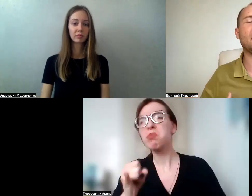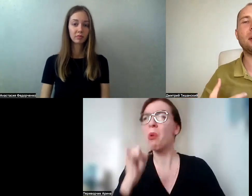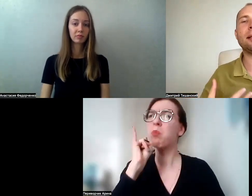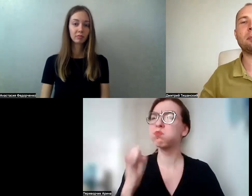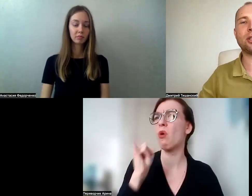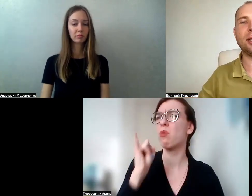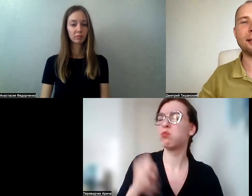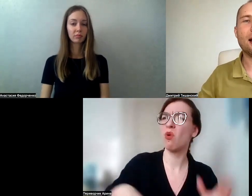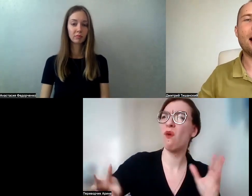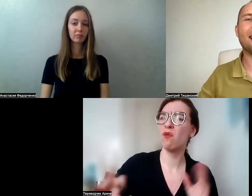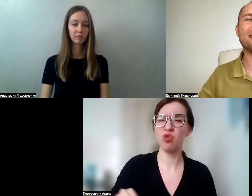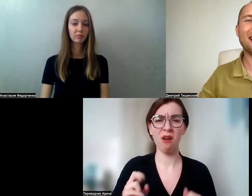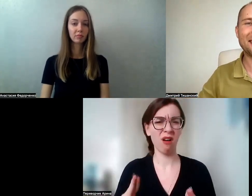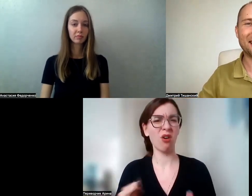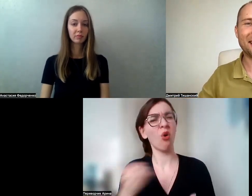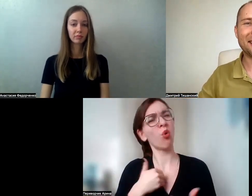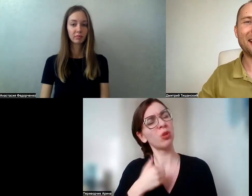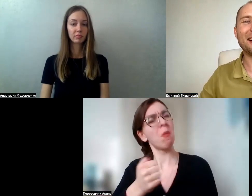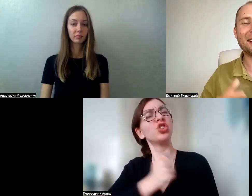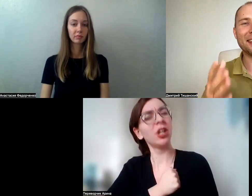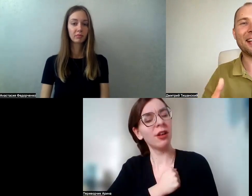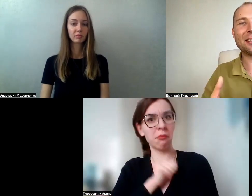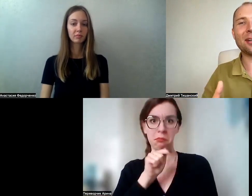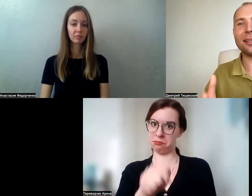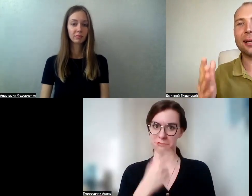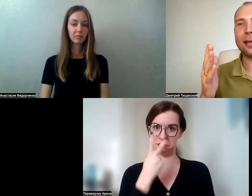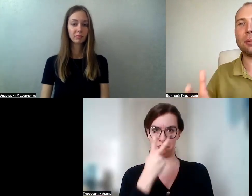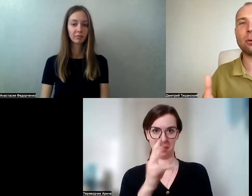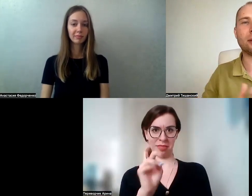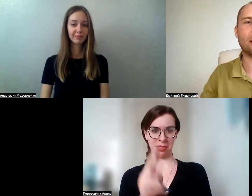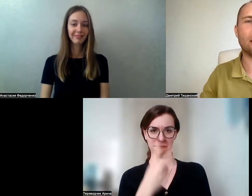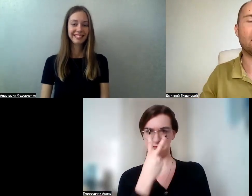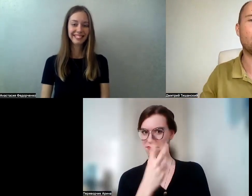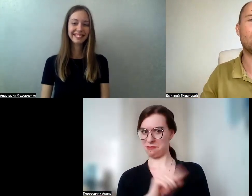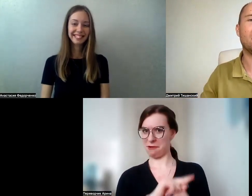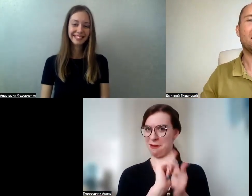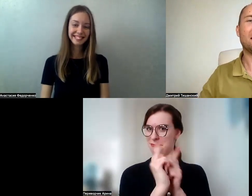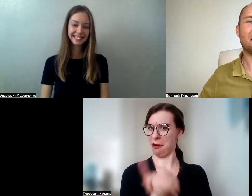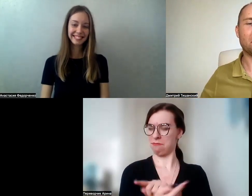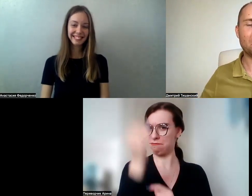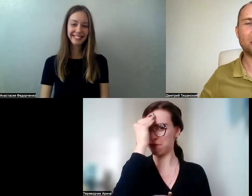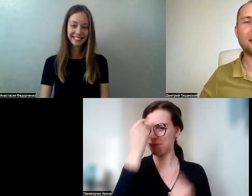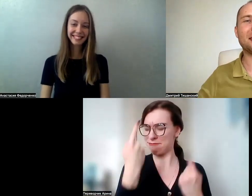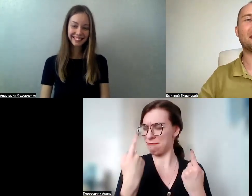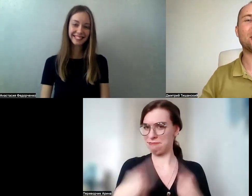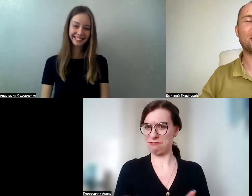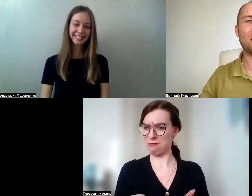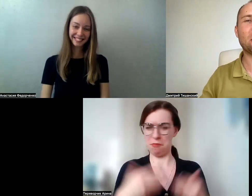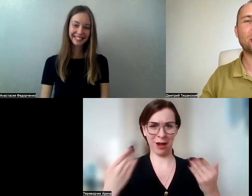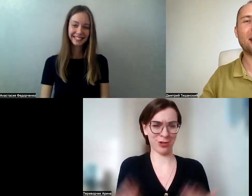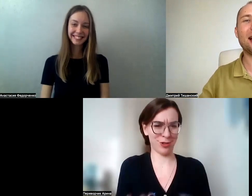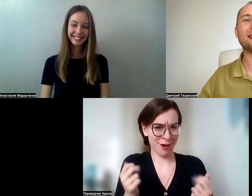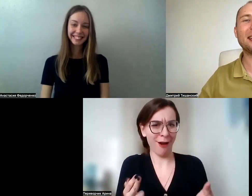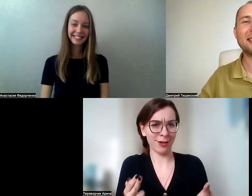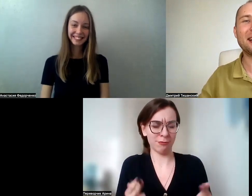такое, стремление пожалеть. А Настя, да, глядя на Настю, она наоборот очень по жизни так